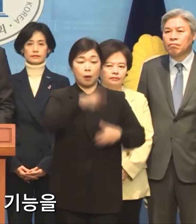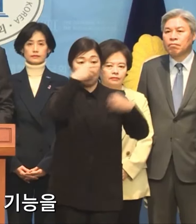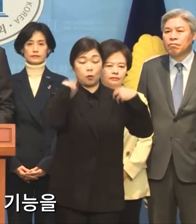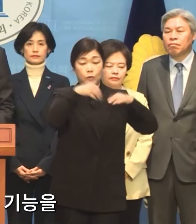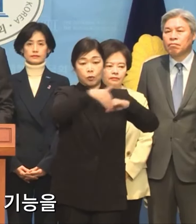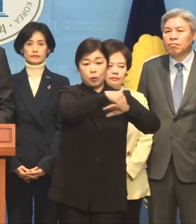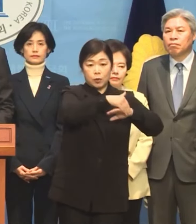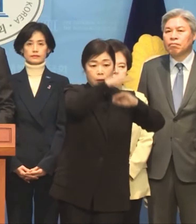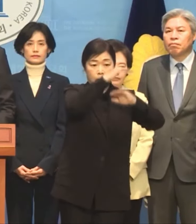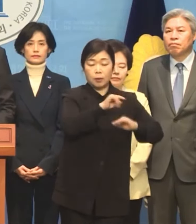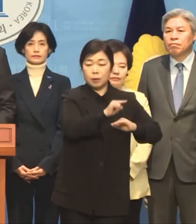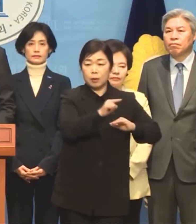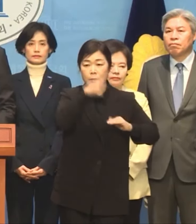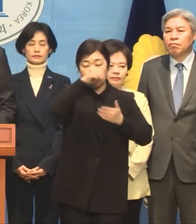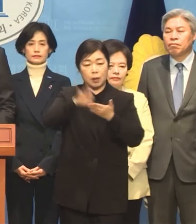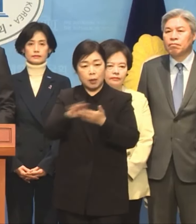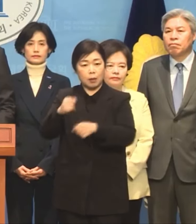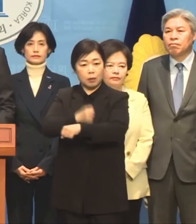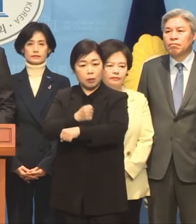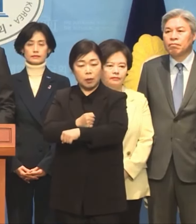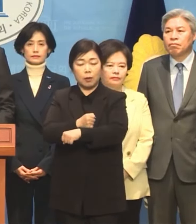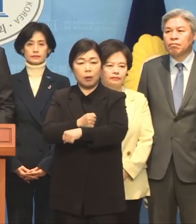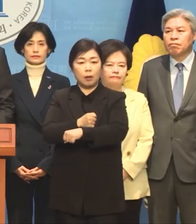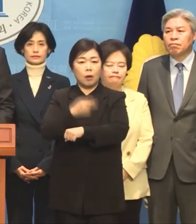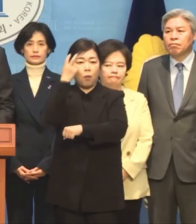성과 관리 기능을 획기적으로